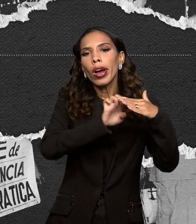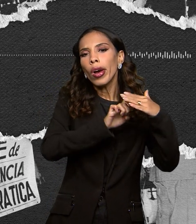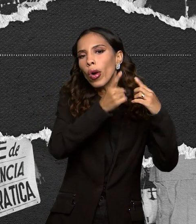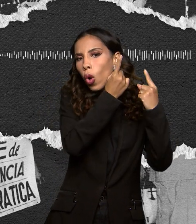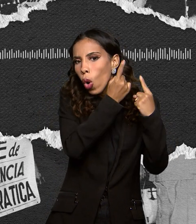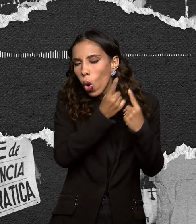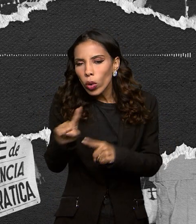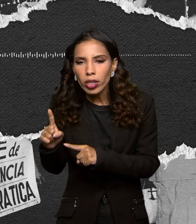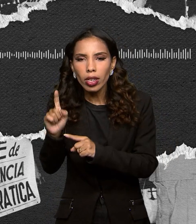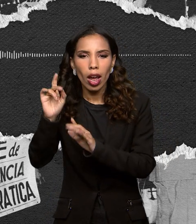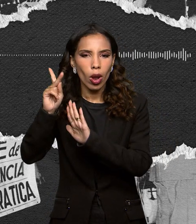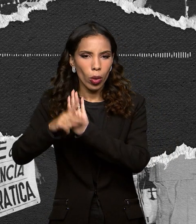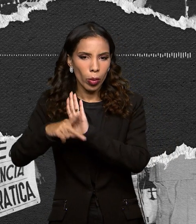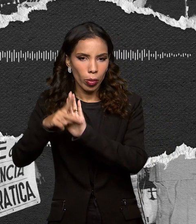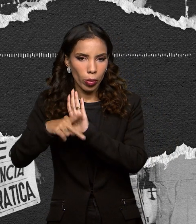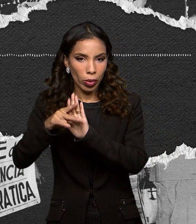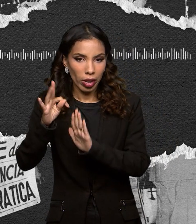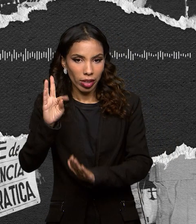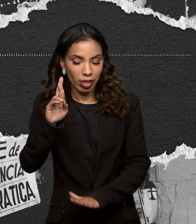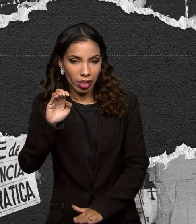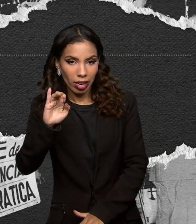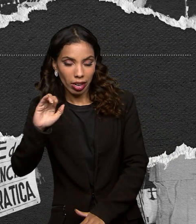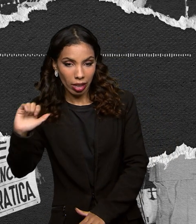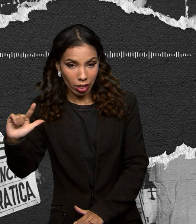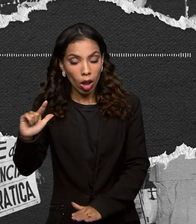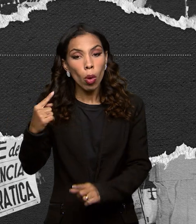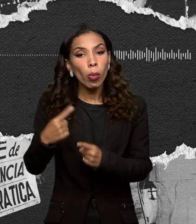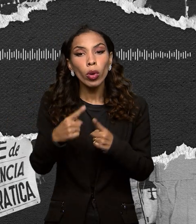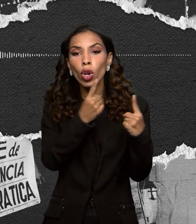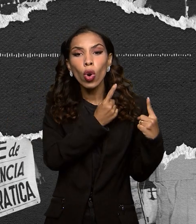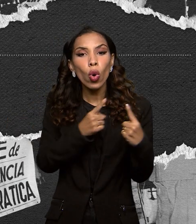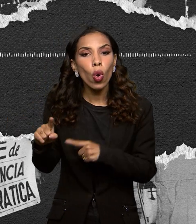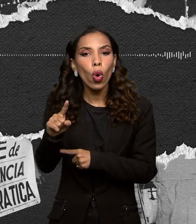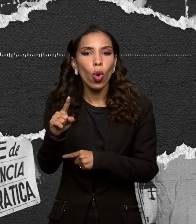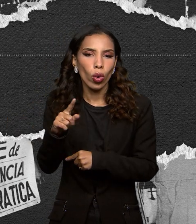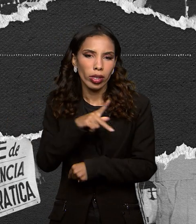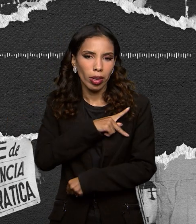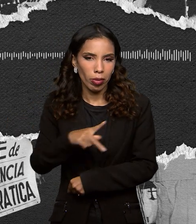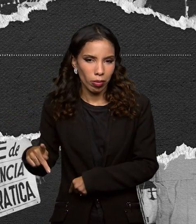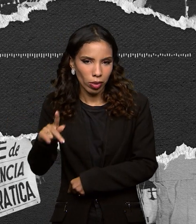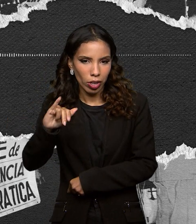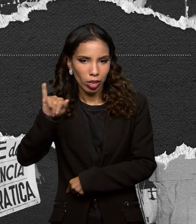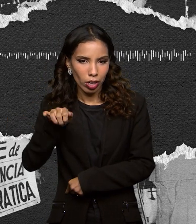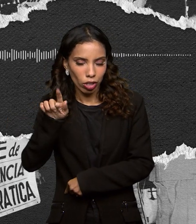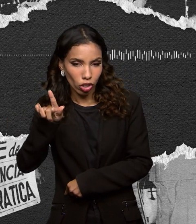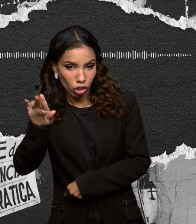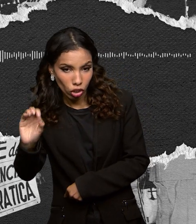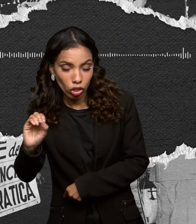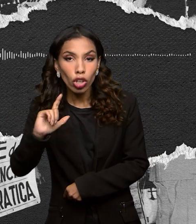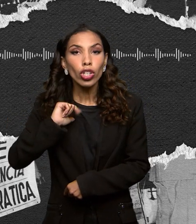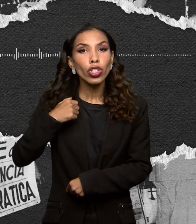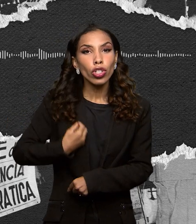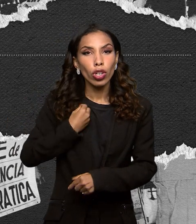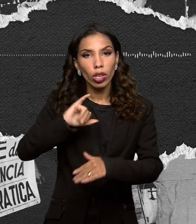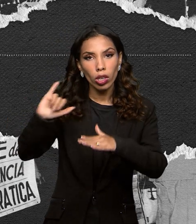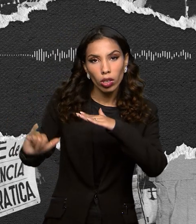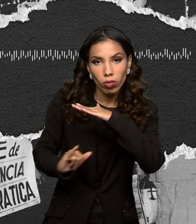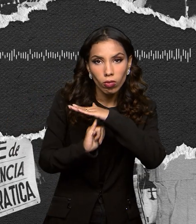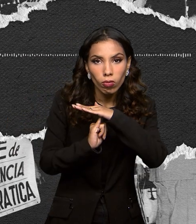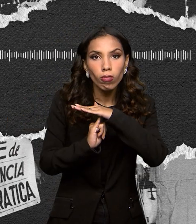trienal, porque eram contrários ao governo Jango, que já estavam envolvidos numa instituição